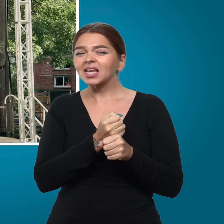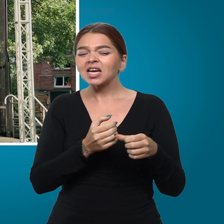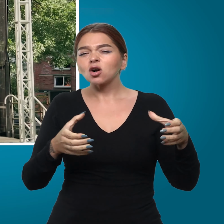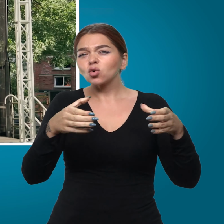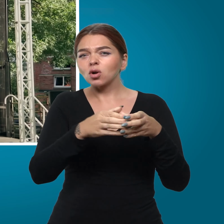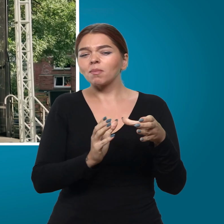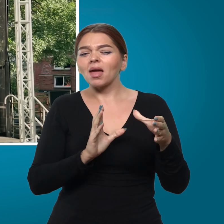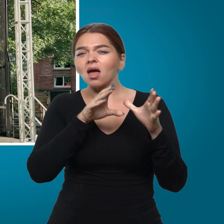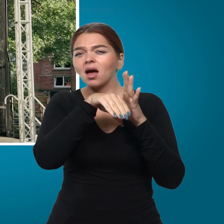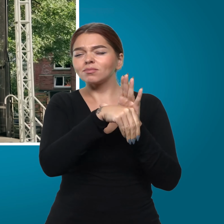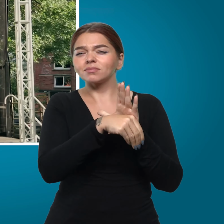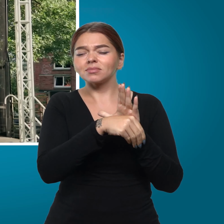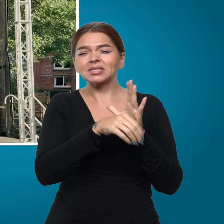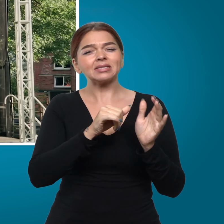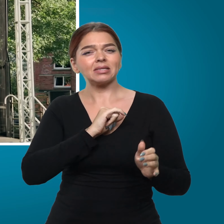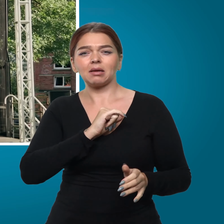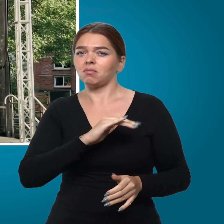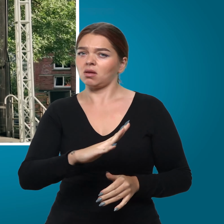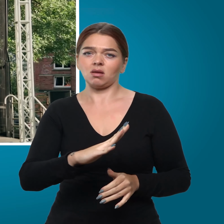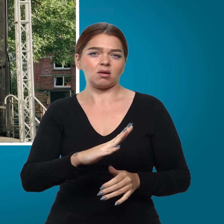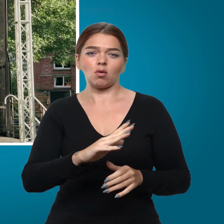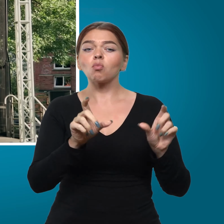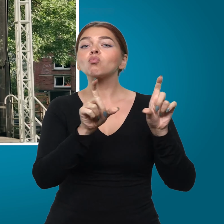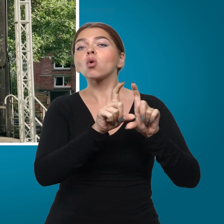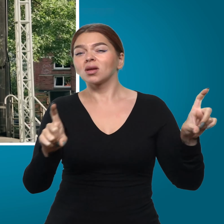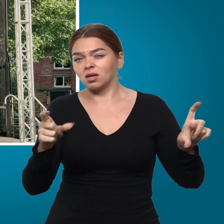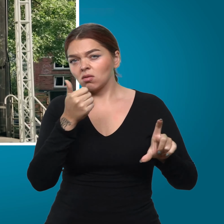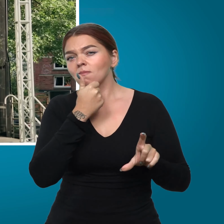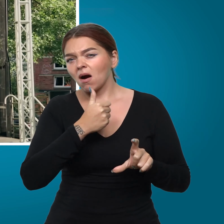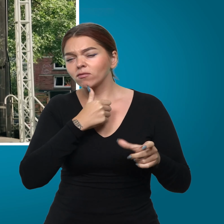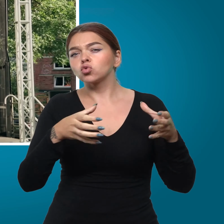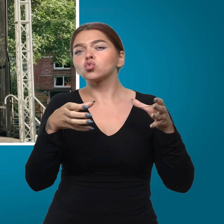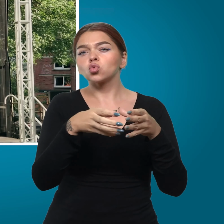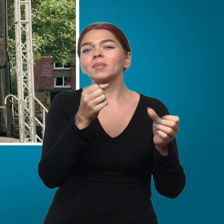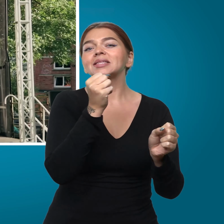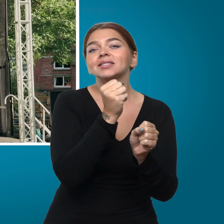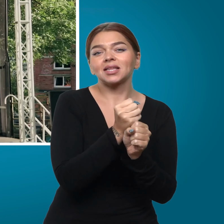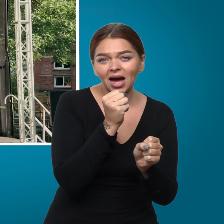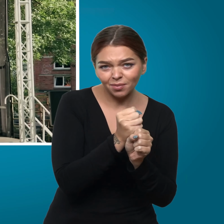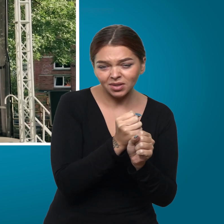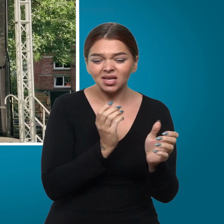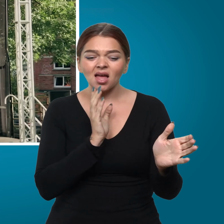labai nemėgau grupinių darbų mokykloje, tarkim.